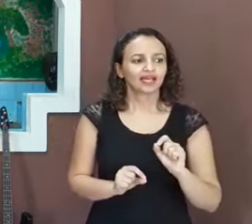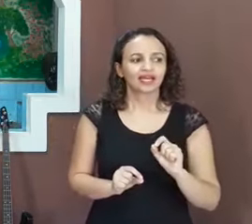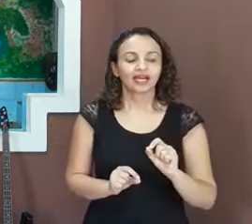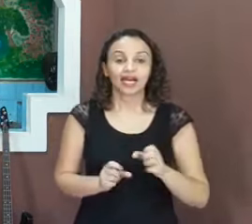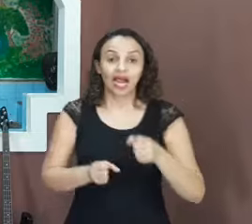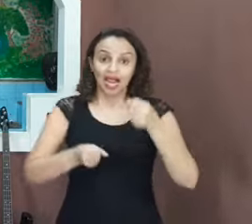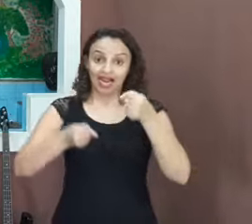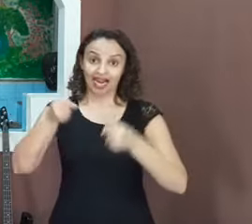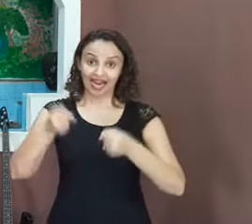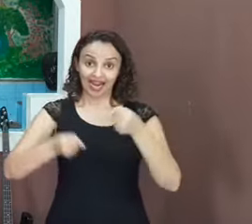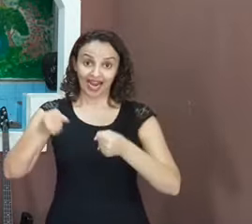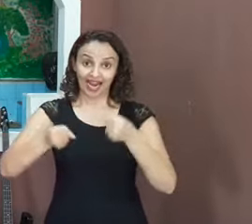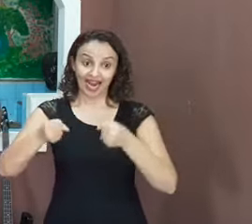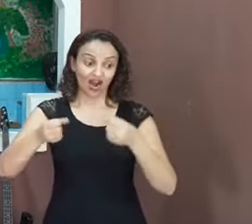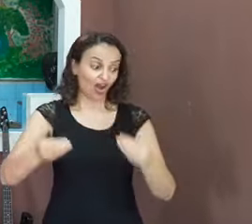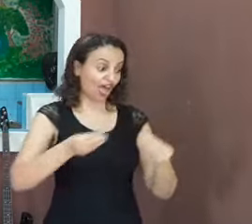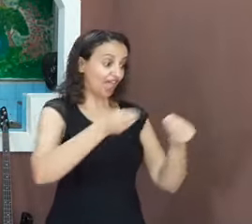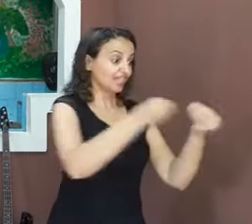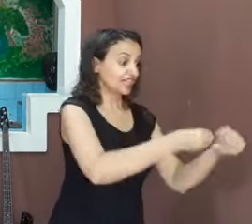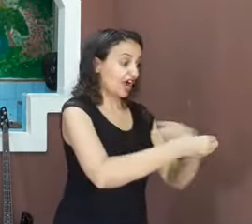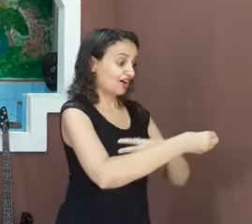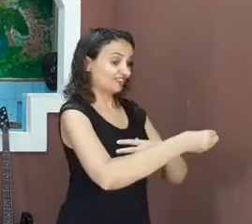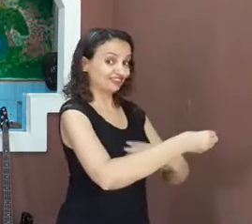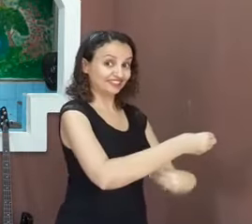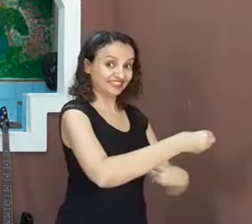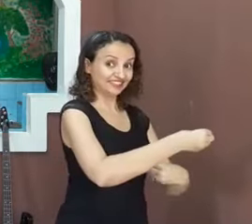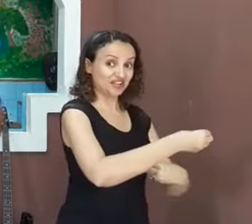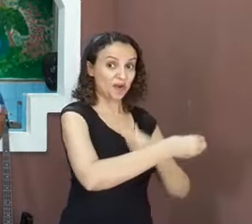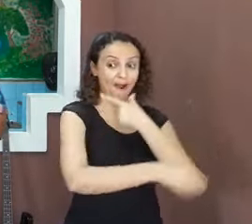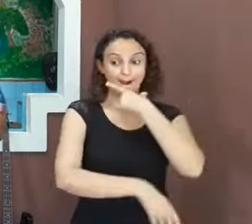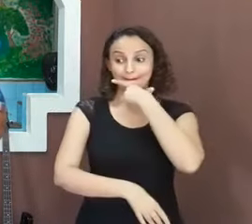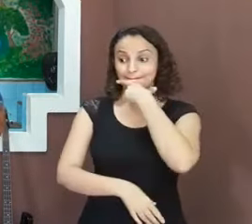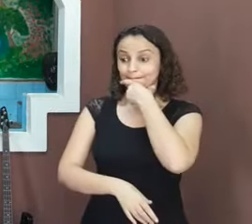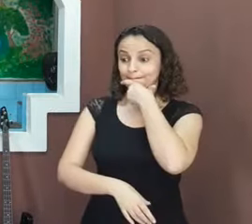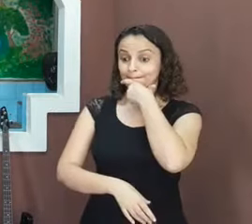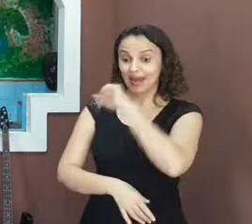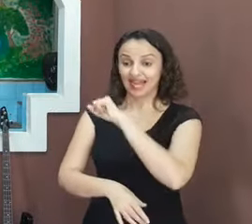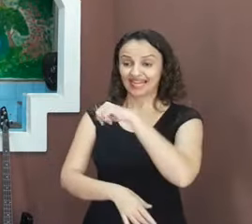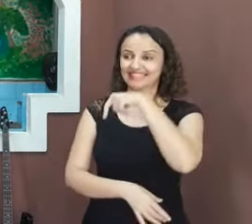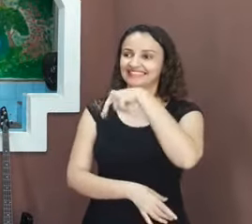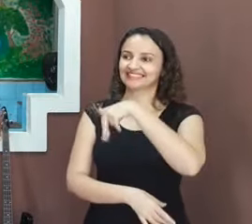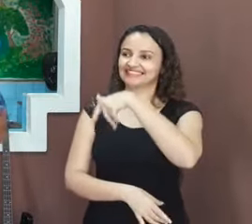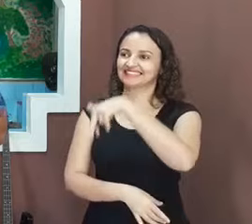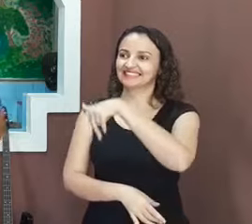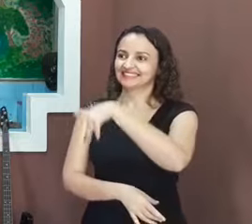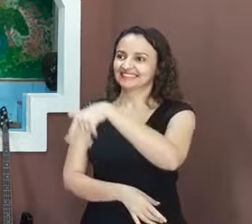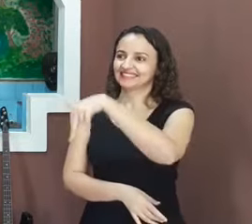carro para o filho andar, o pai andar a pé, porque o filho não. Acho que eu botei um troço aqui.